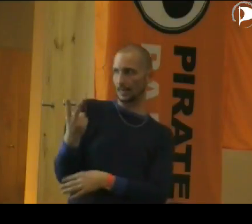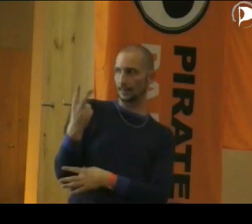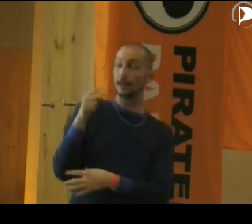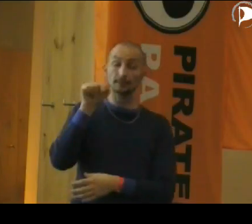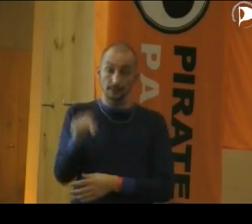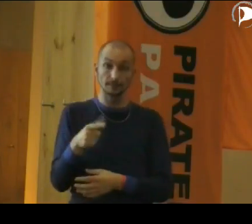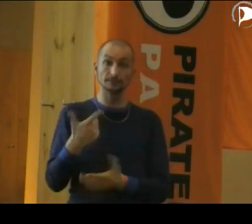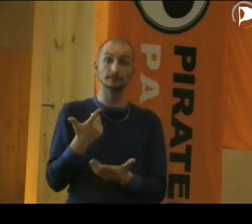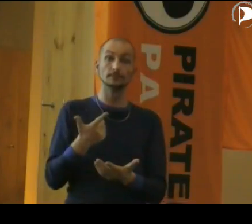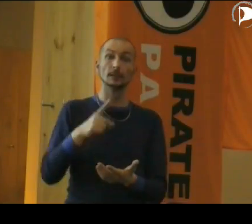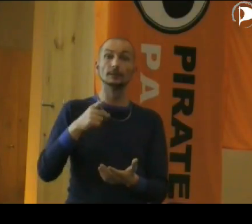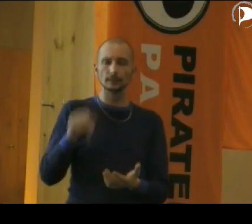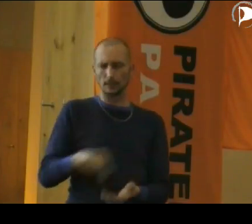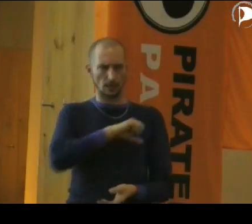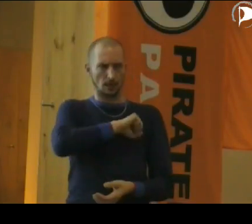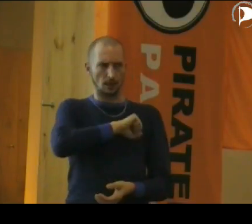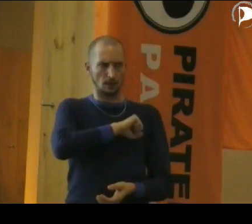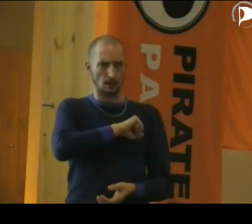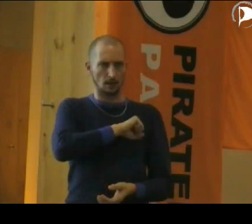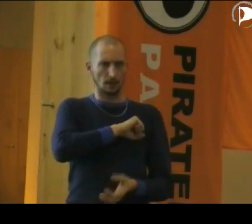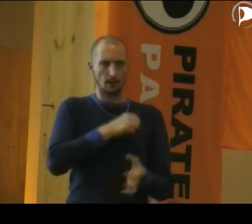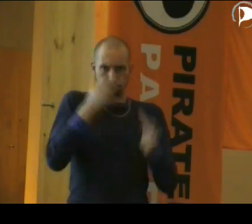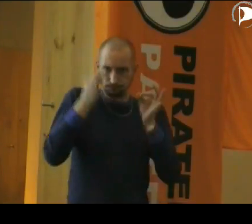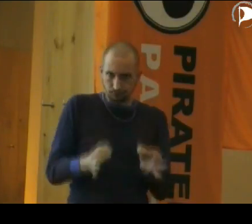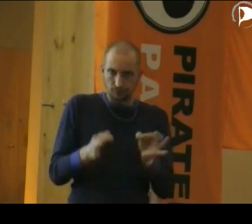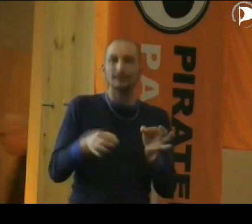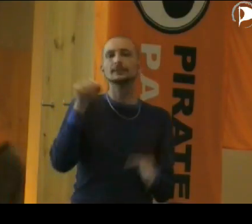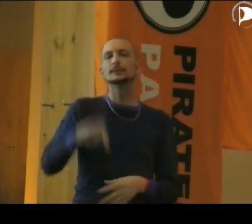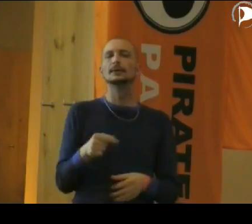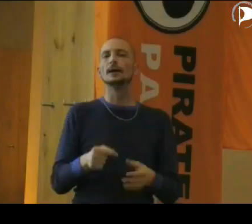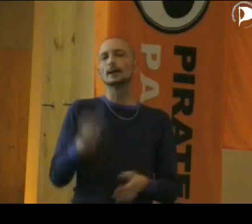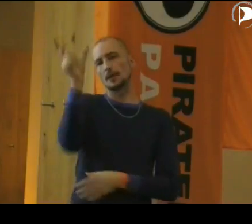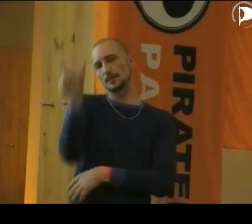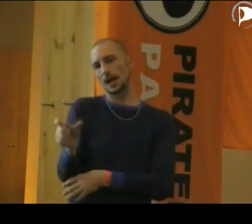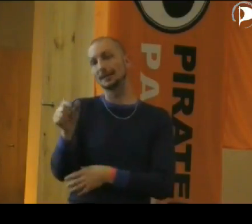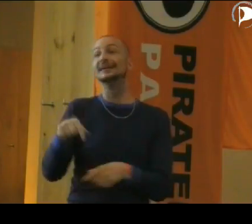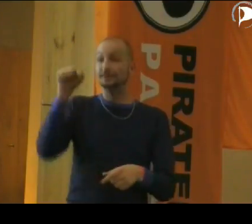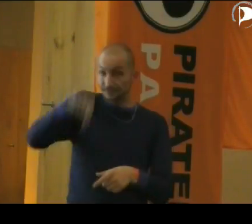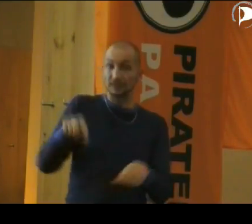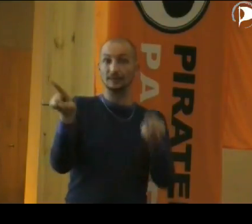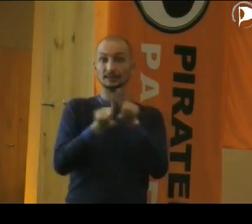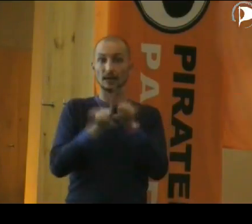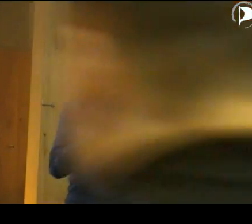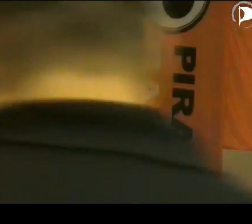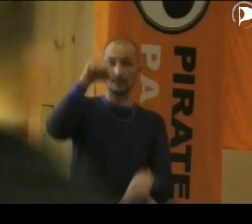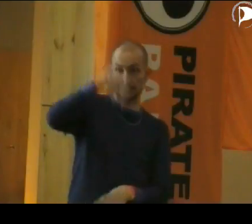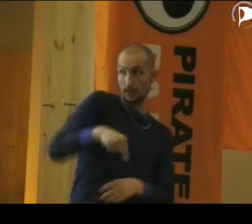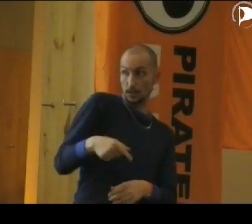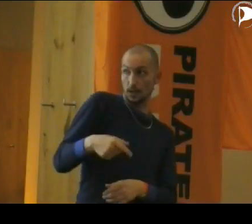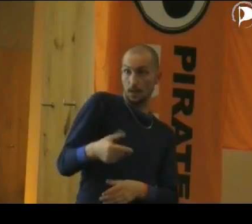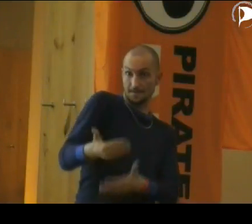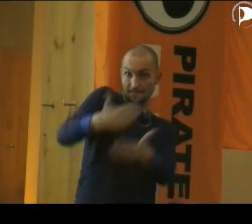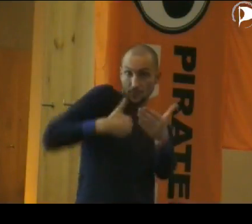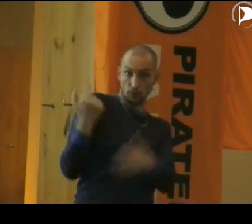die natur gemacht auf dem bezirksparteitag in stuttgart es war ungefähr das gleiche was du hier vor eine stunde gemacht hast